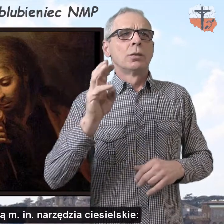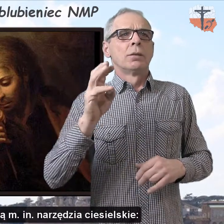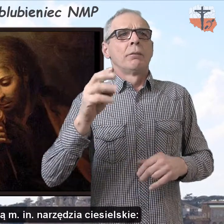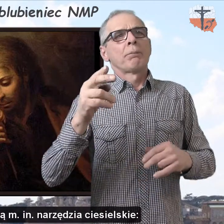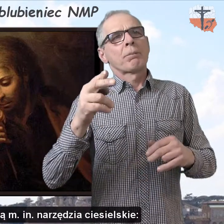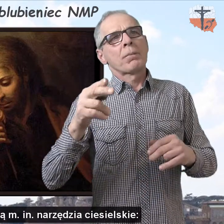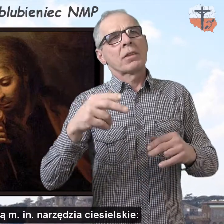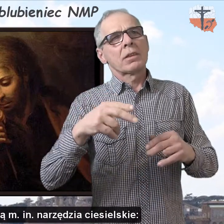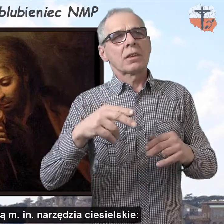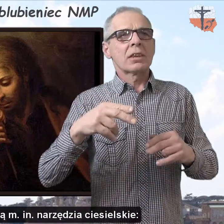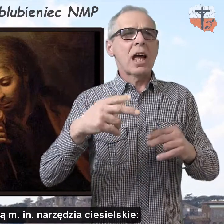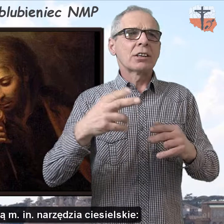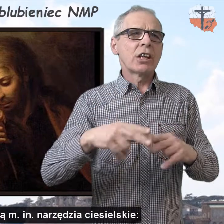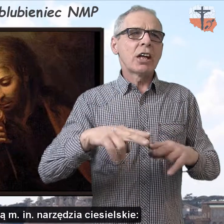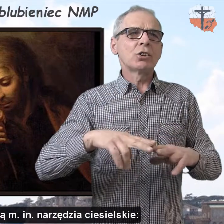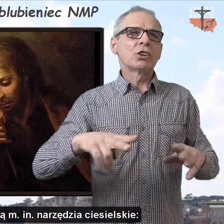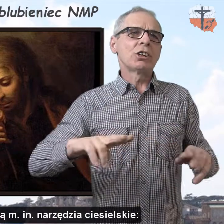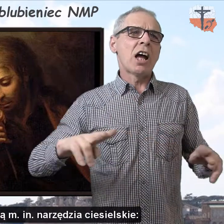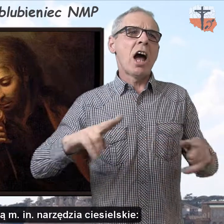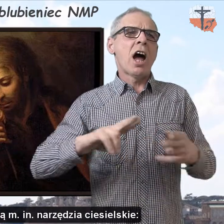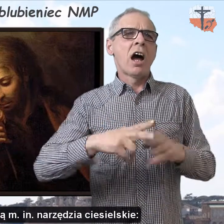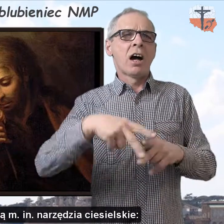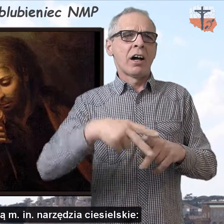narzędzia ciesielskie.